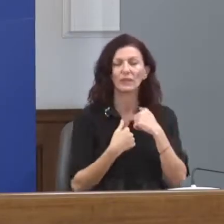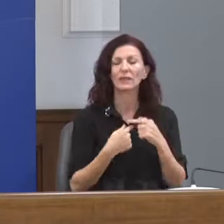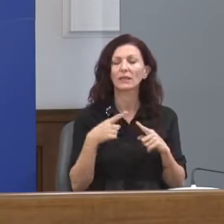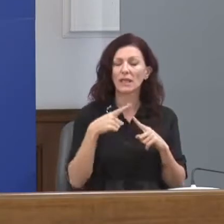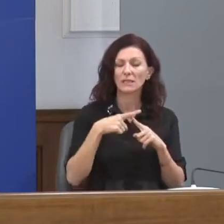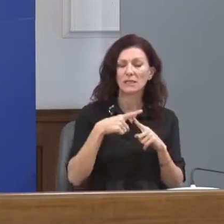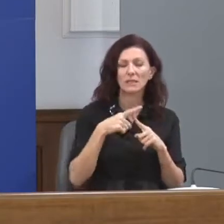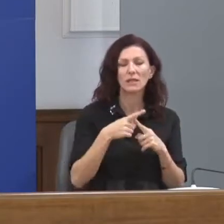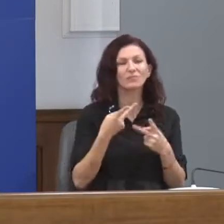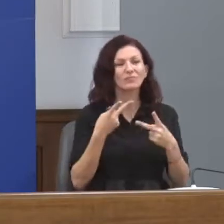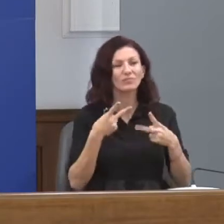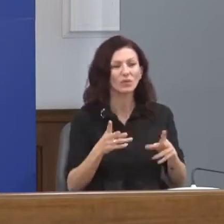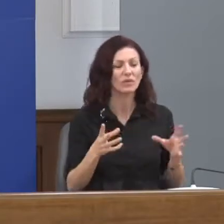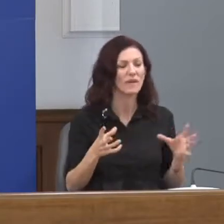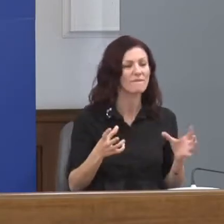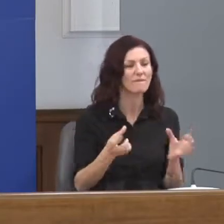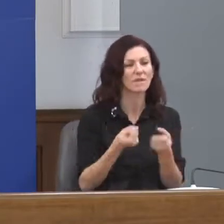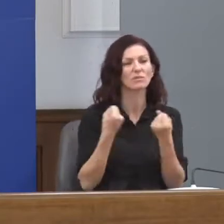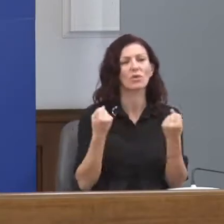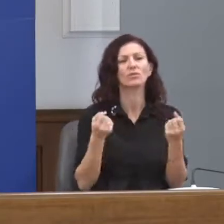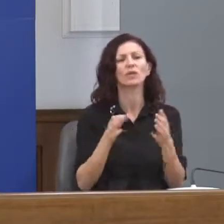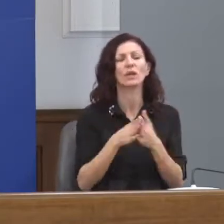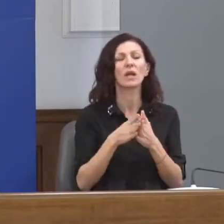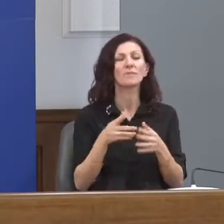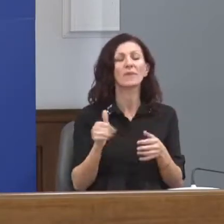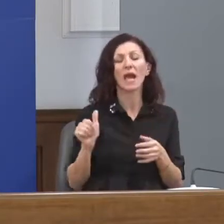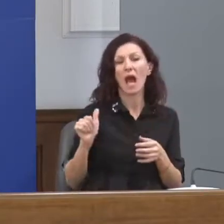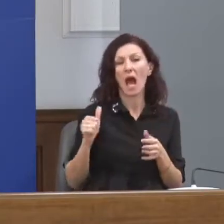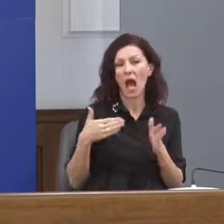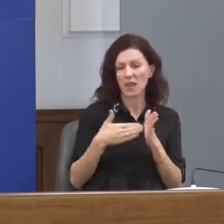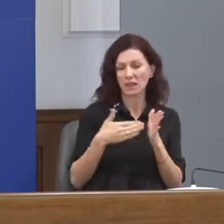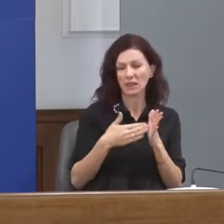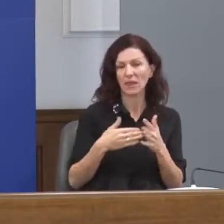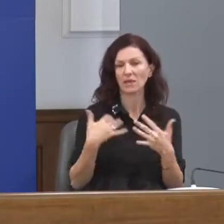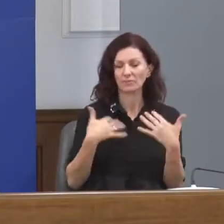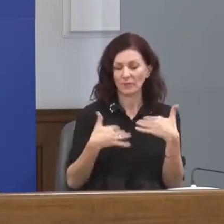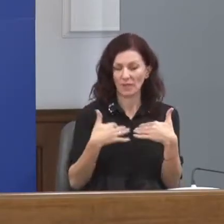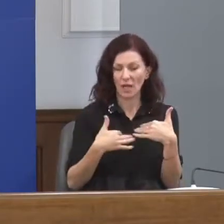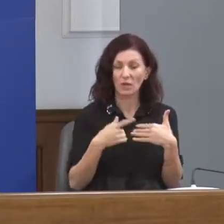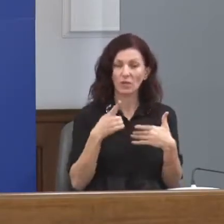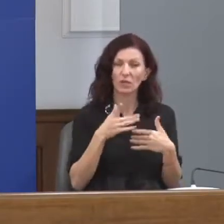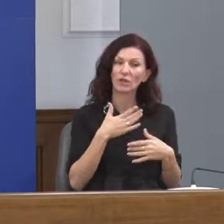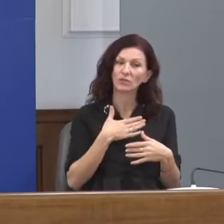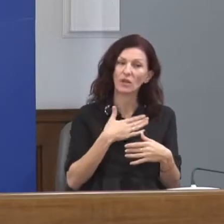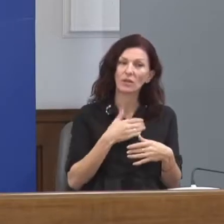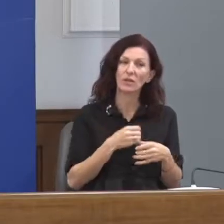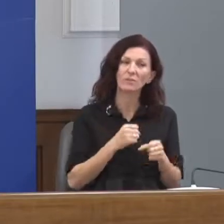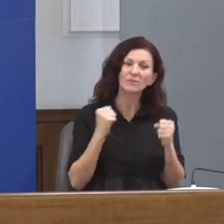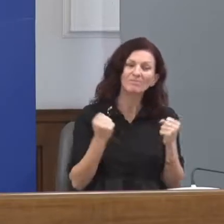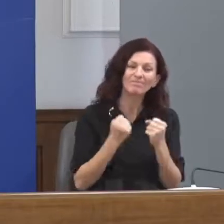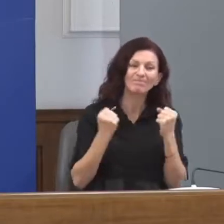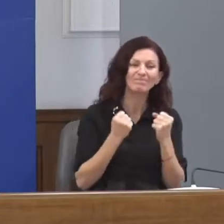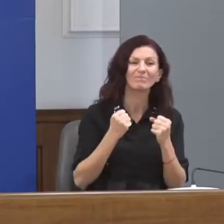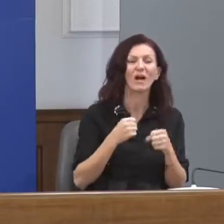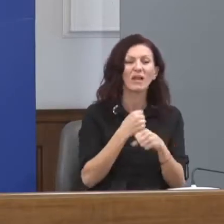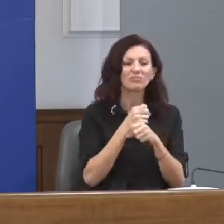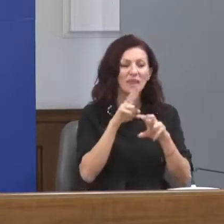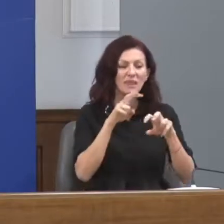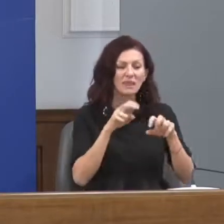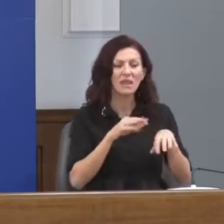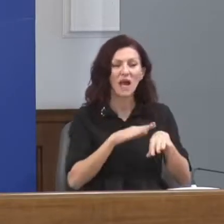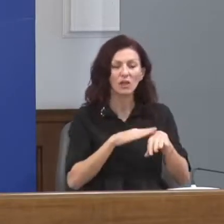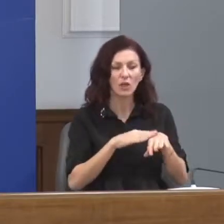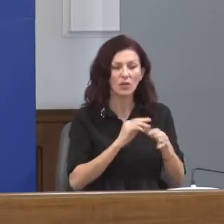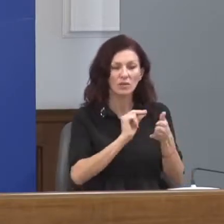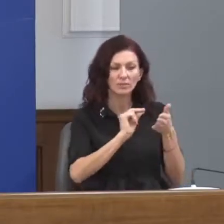всички други възможни бързи антигенни антитяло тестове, така че да имаме една своевременна диагностика, за да може да реагира